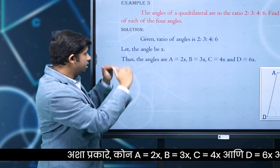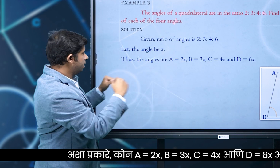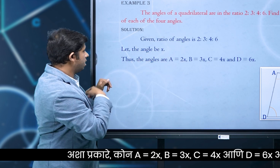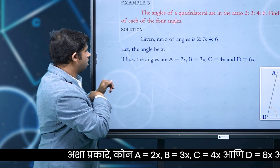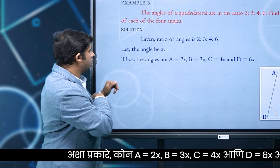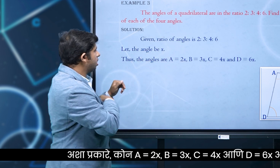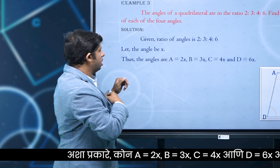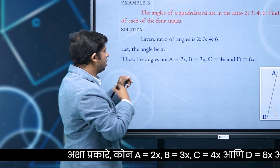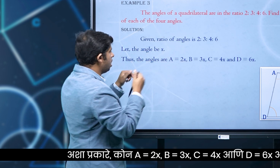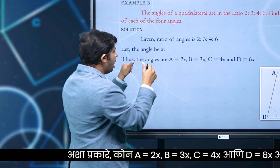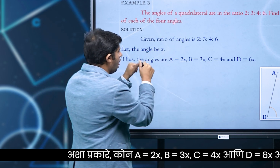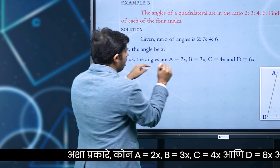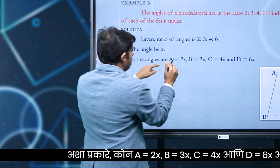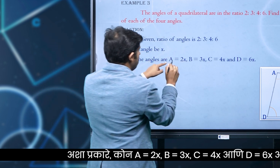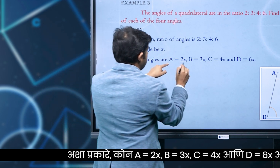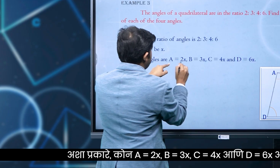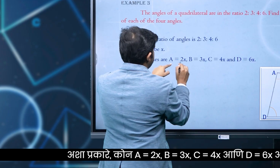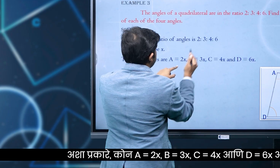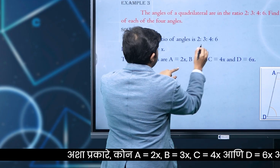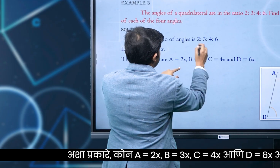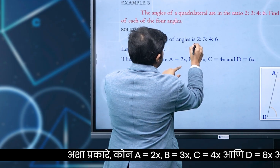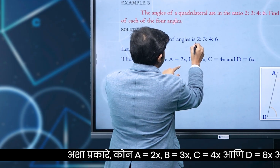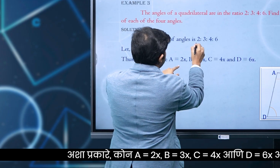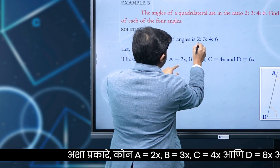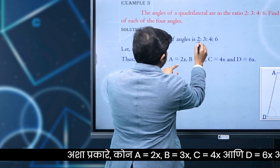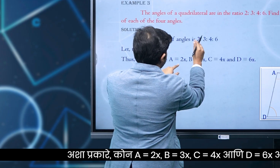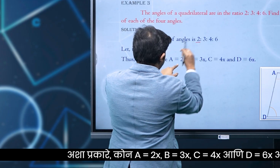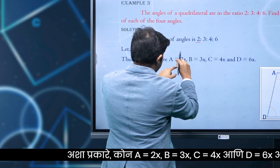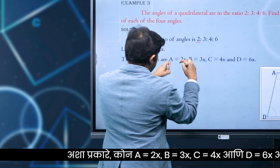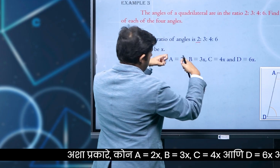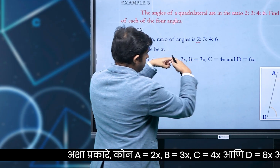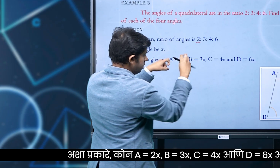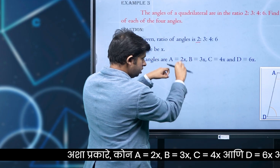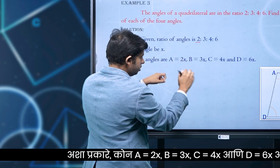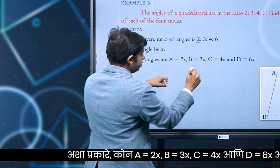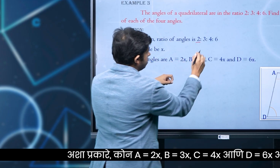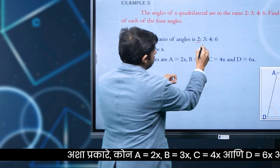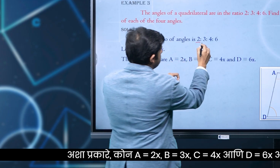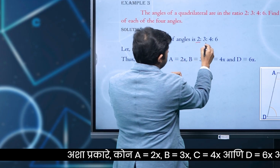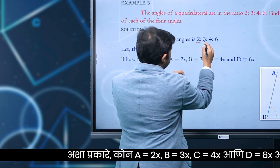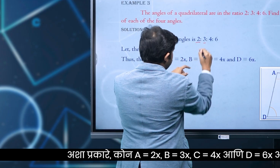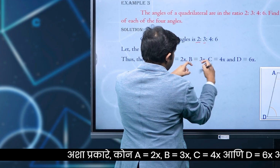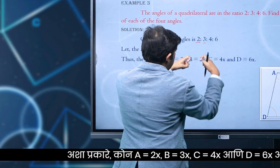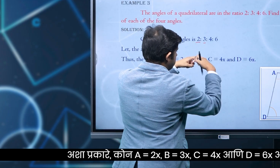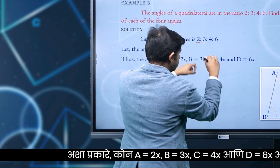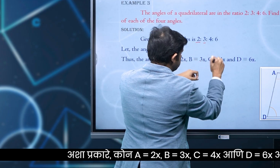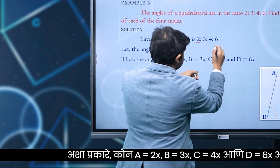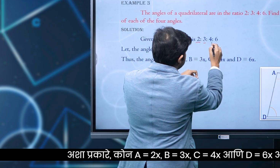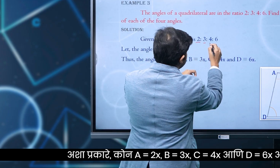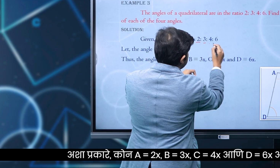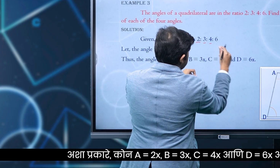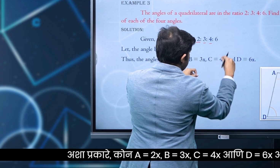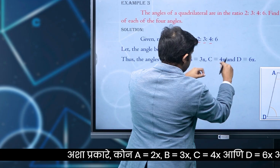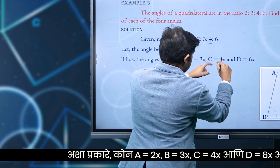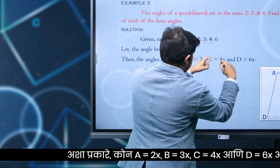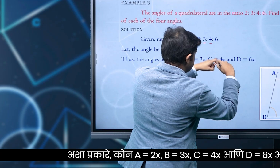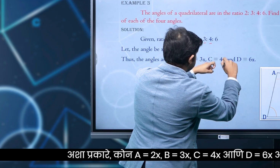A is equals to 2x, B is equals to 3x, T is equals to 4x and D is equals to 6x आहेत.